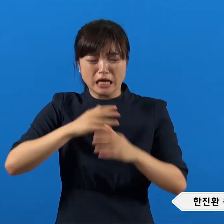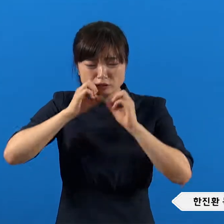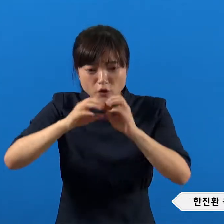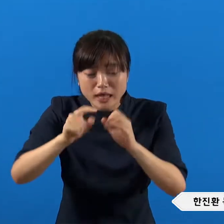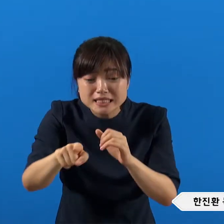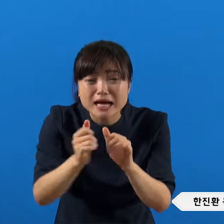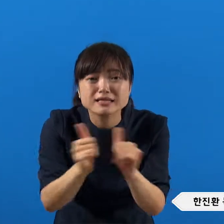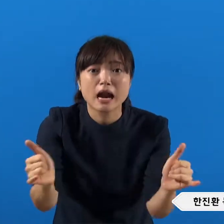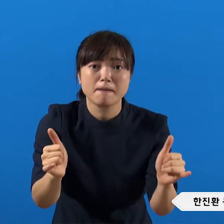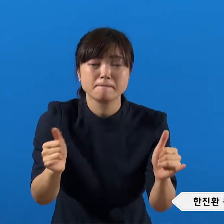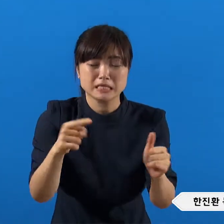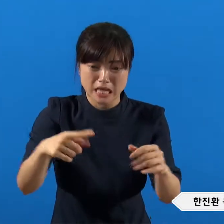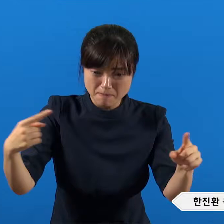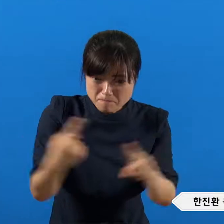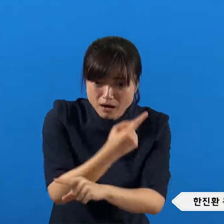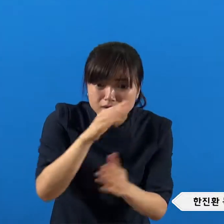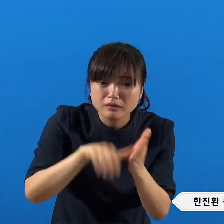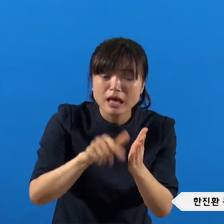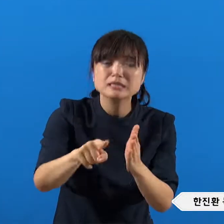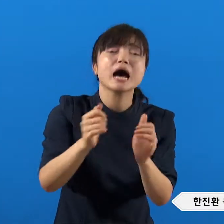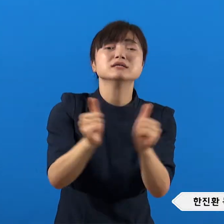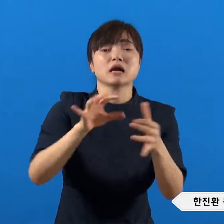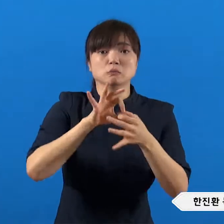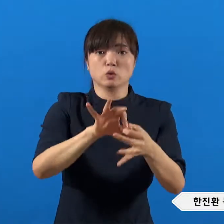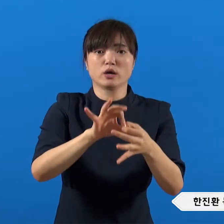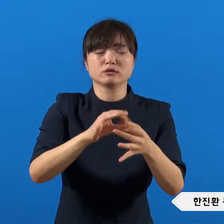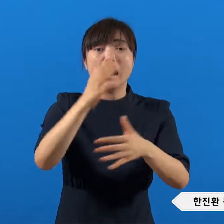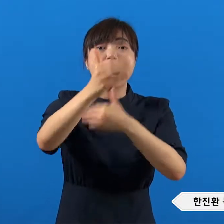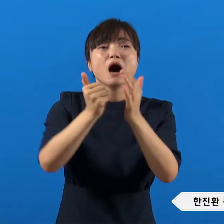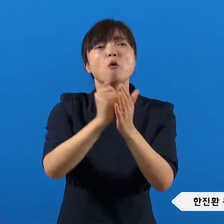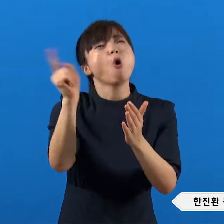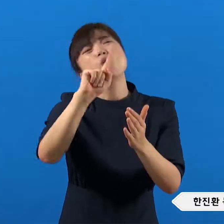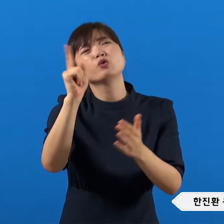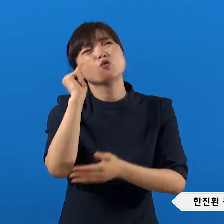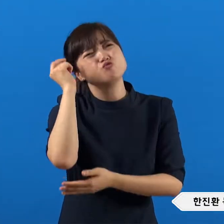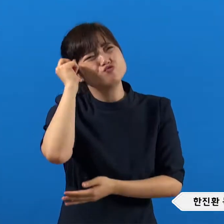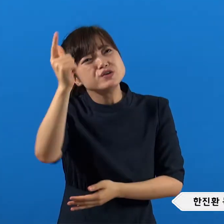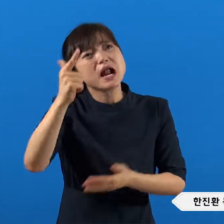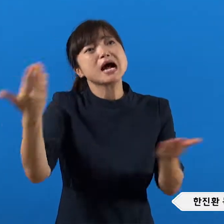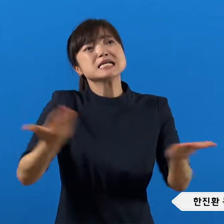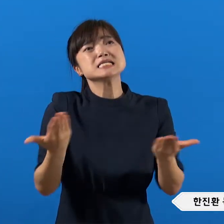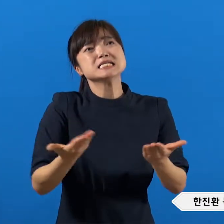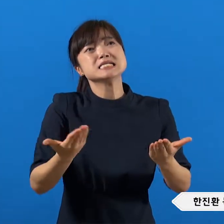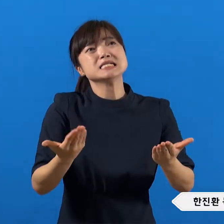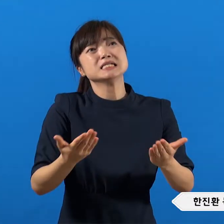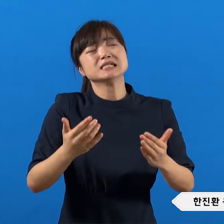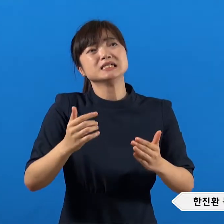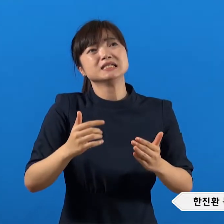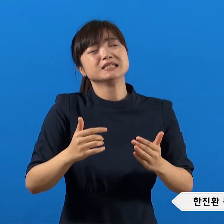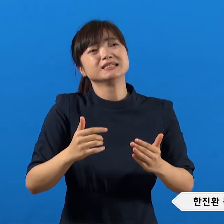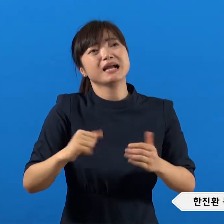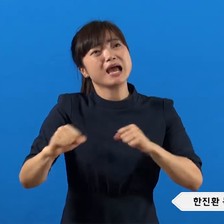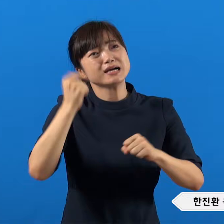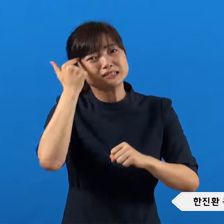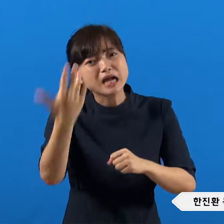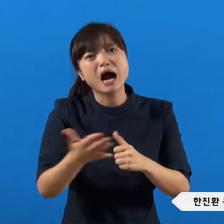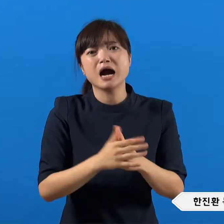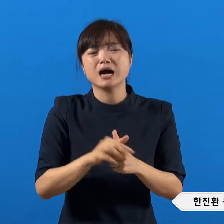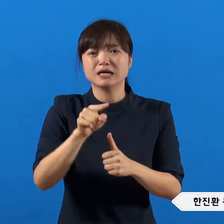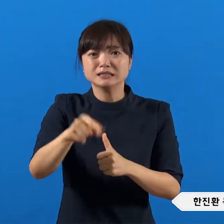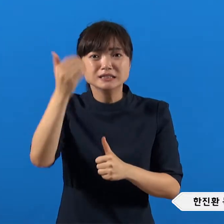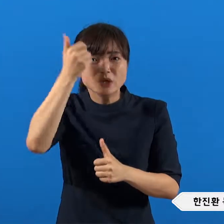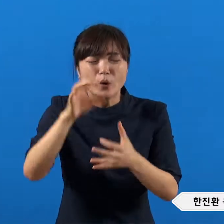사람, 이 사람이 변화될 때에 이 한 사람 통해서 하나님 어떤 위대한 일을 하실지 모른다. 그를 통해서